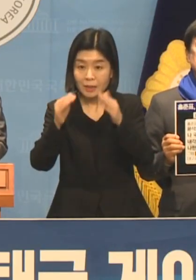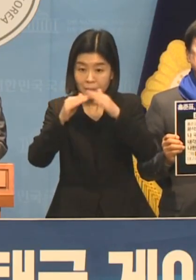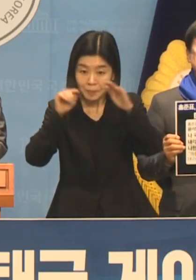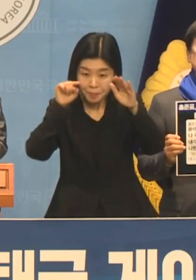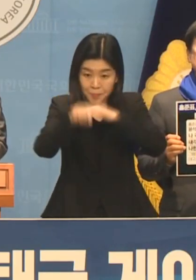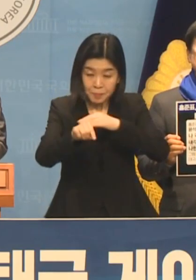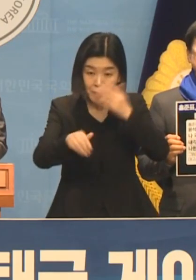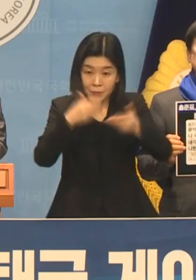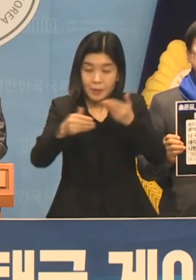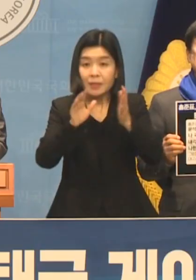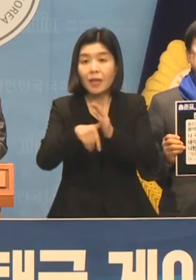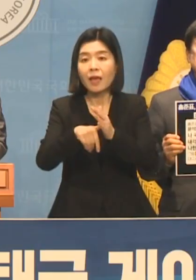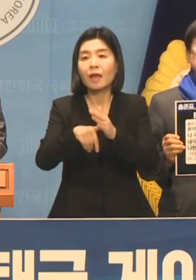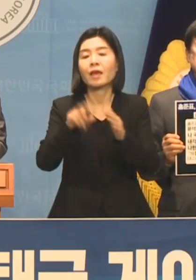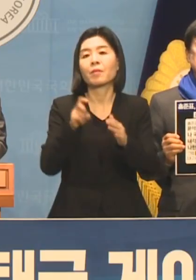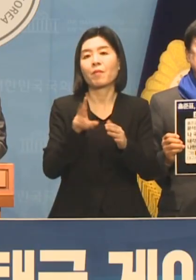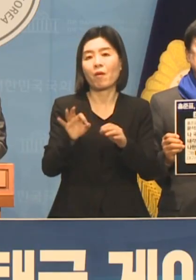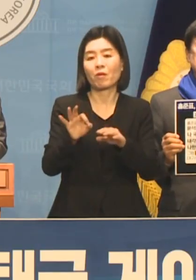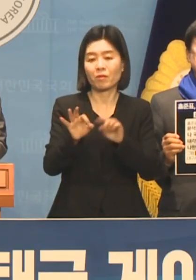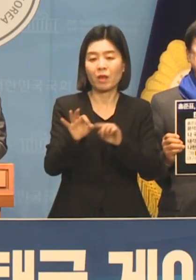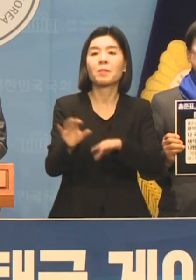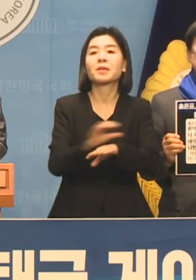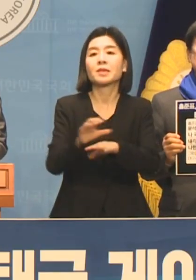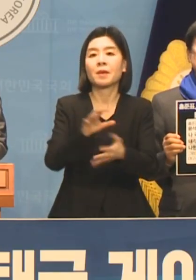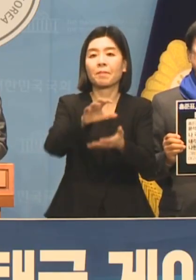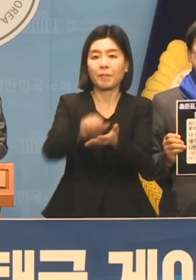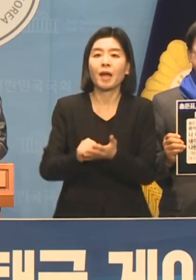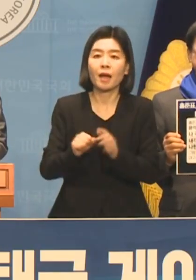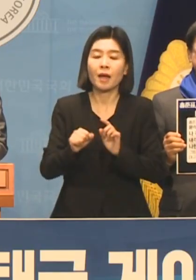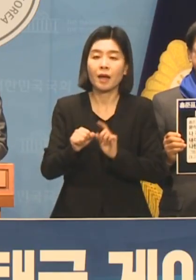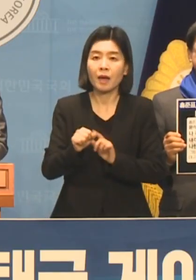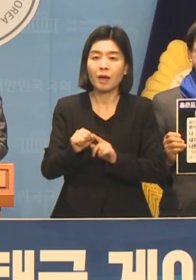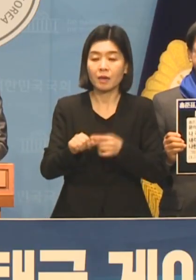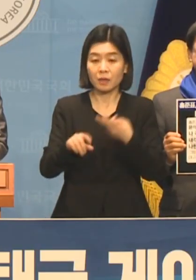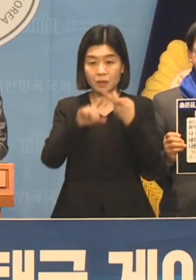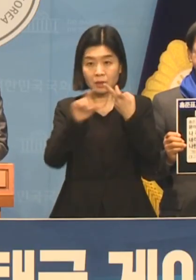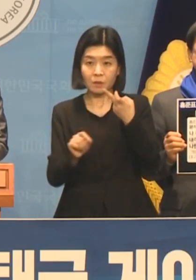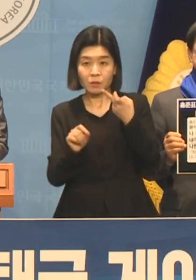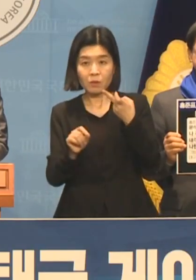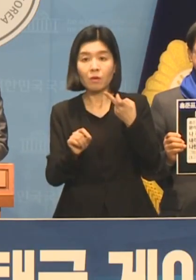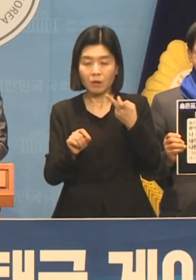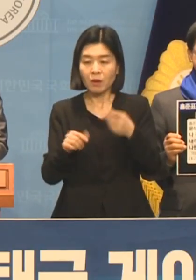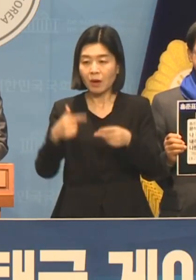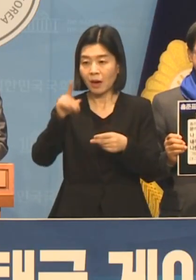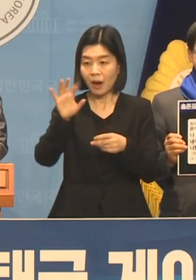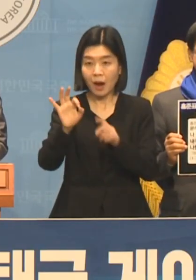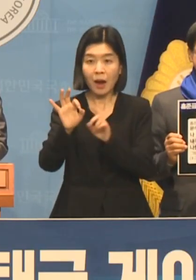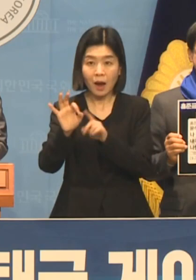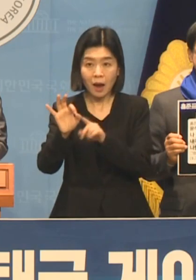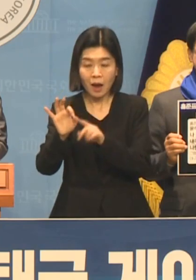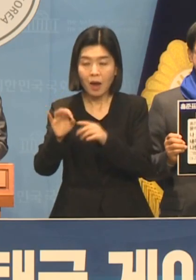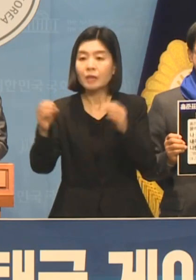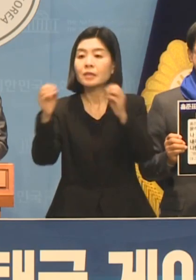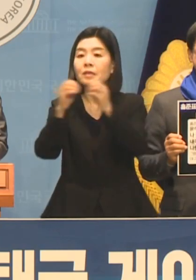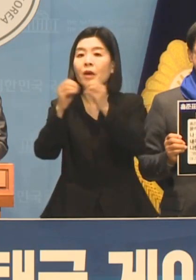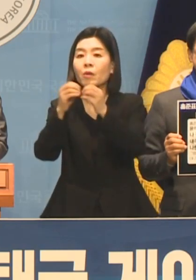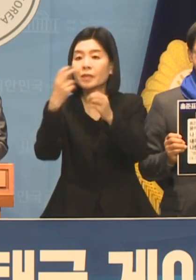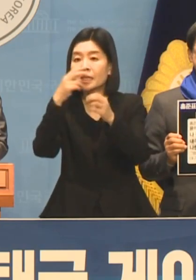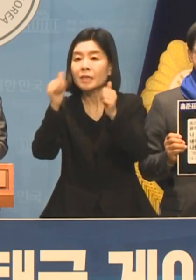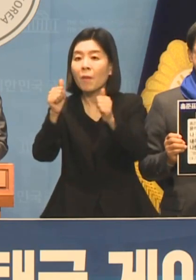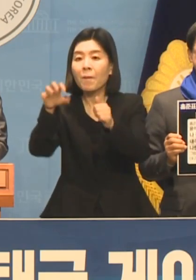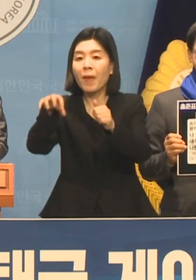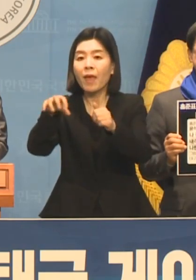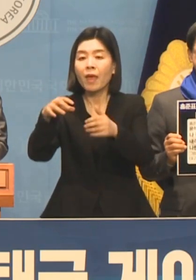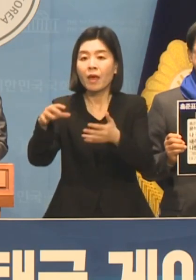PC가 압수됩니다. 그리고 그것을 12월 강혜경 씨가 창원지검에 압수물을 돌려달라고